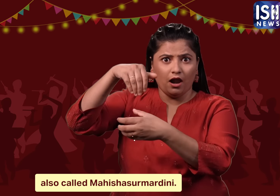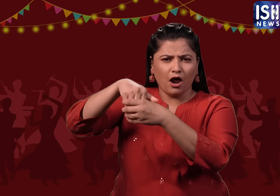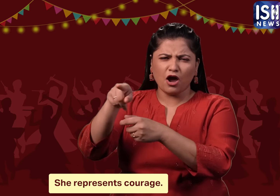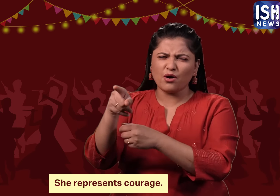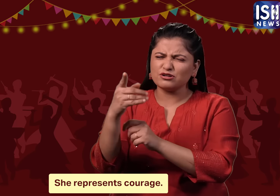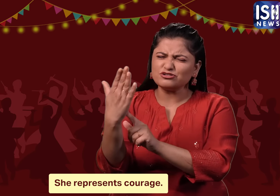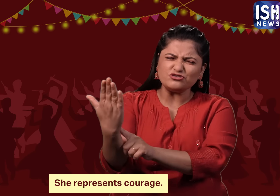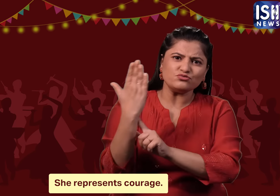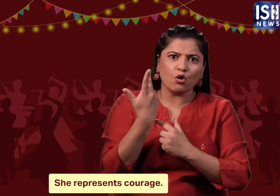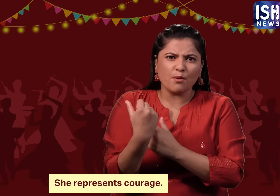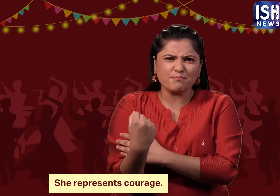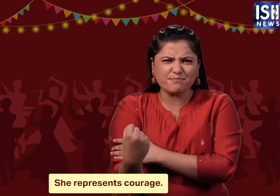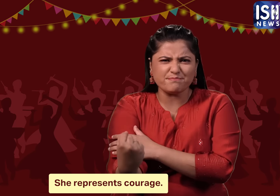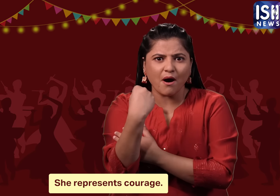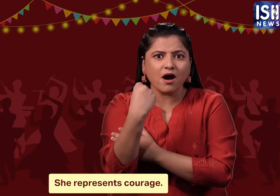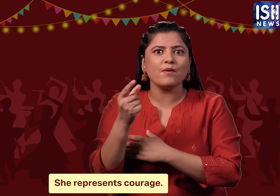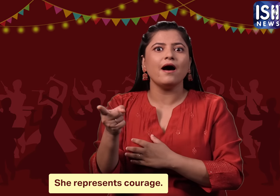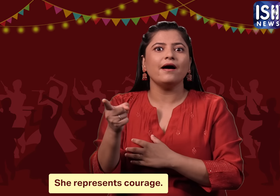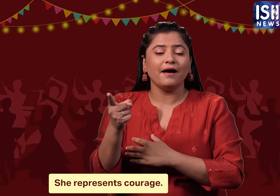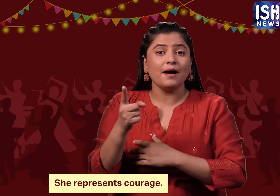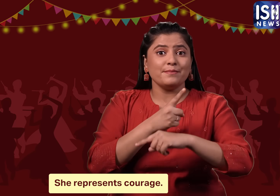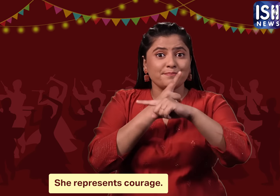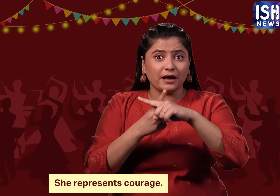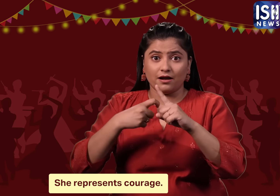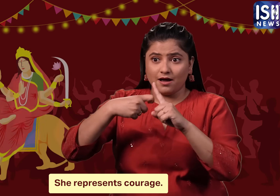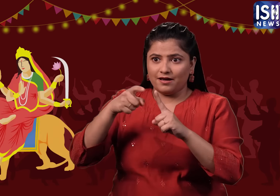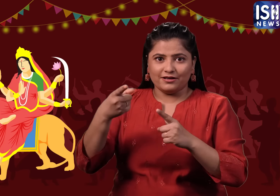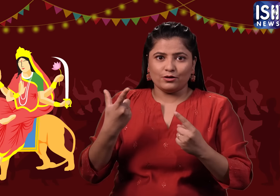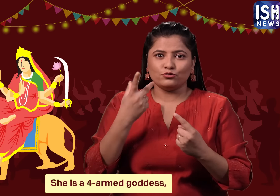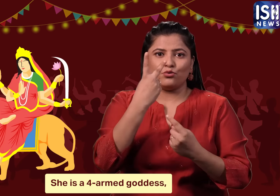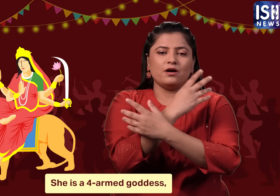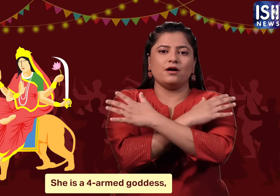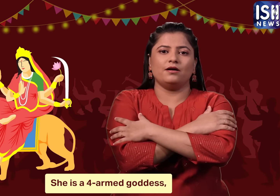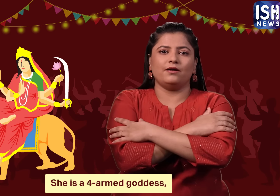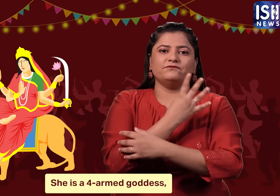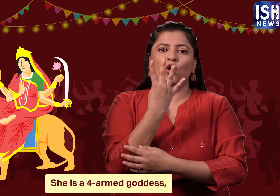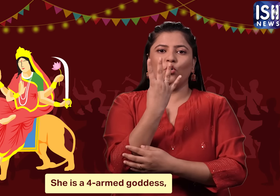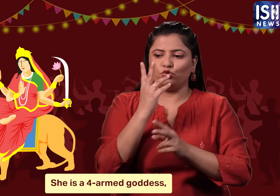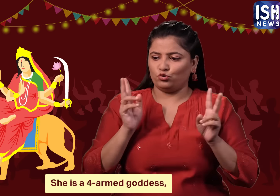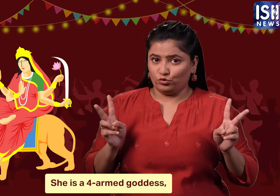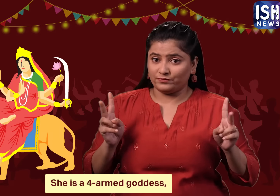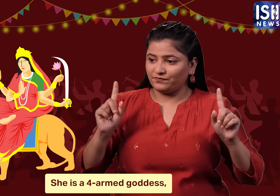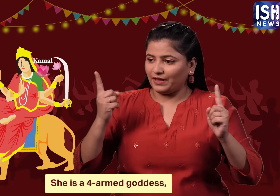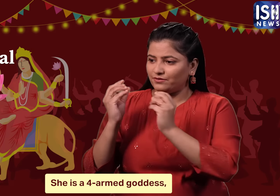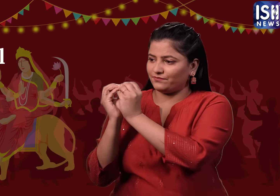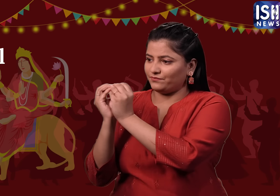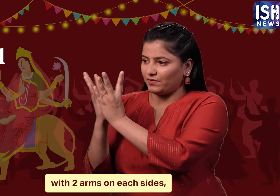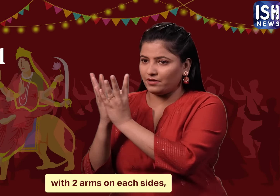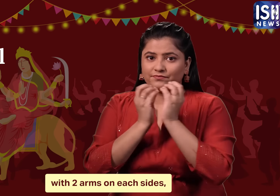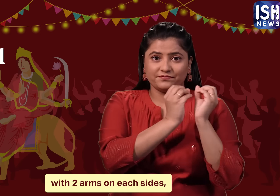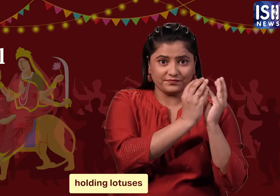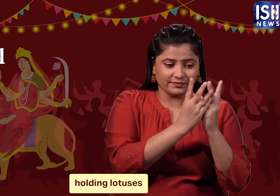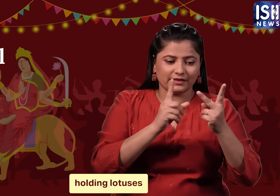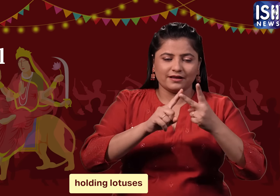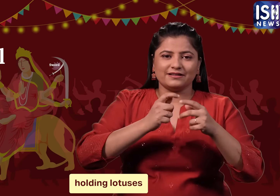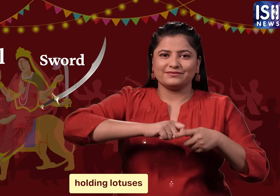है। वह साहस का प्रतीक है। वह 4 भुजाओं वाली देवी है, जिसकी दोनों तरफ 2 भुजाएं हैं। उनके हाथ